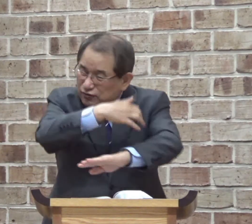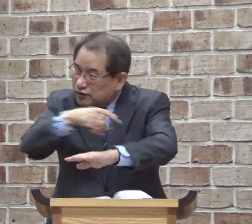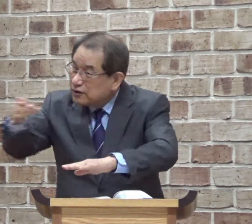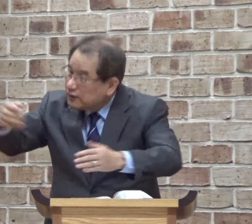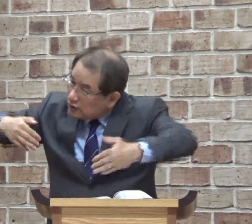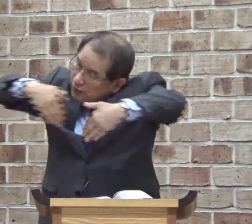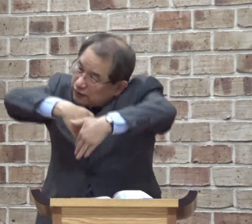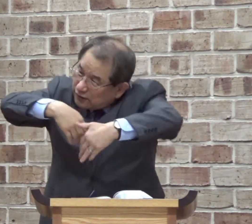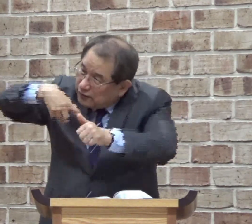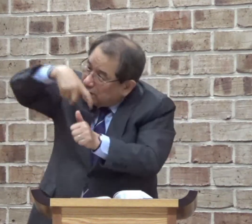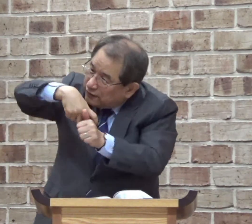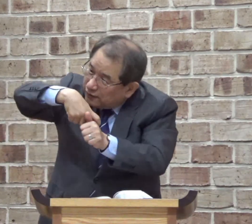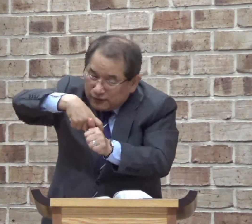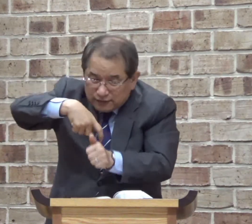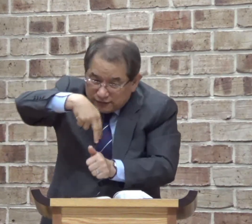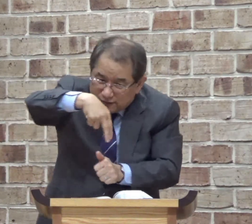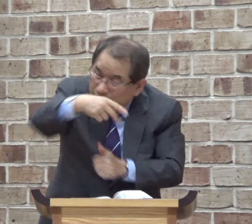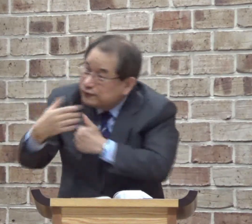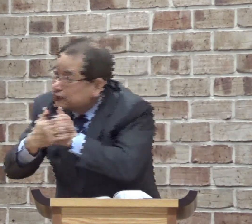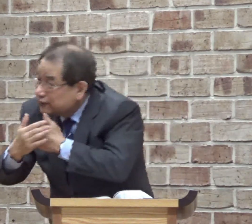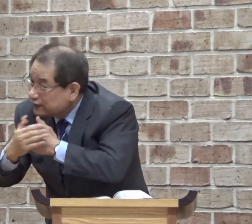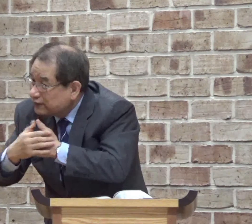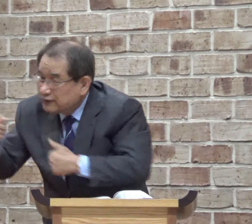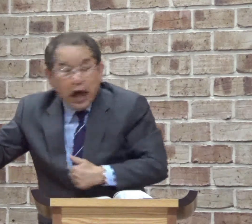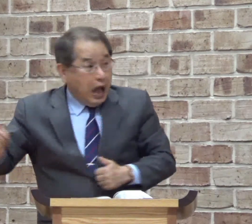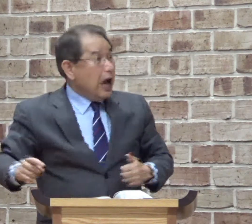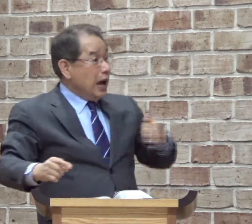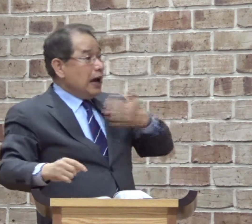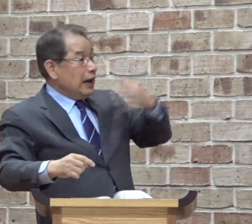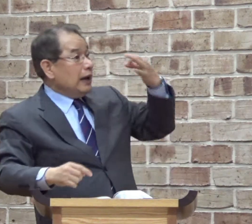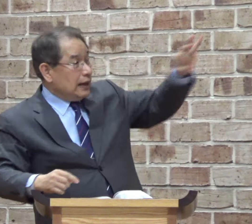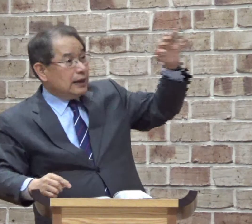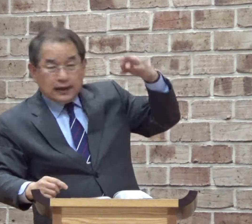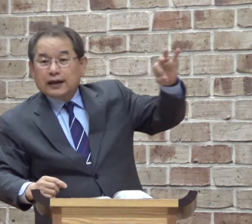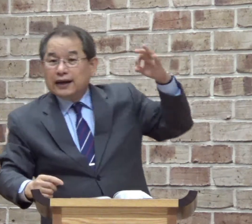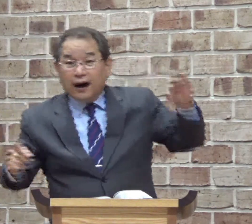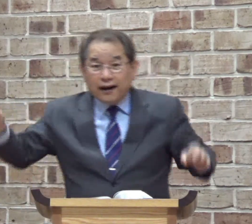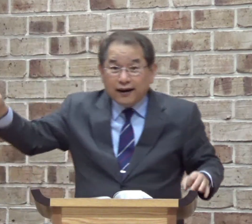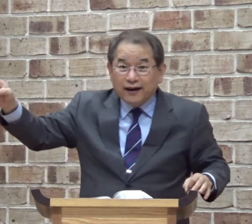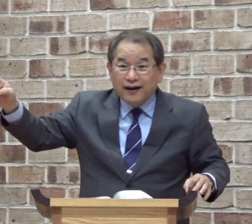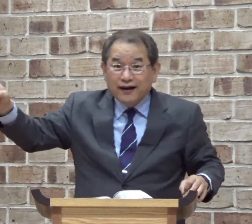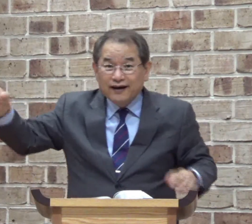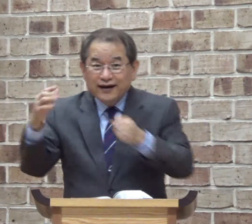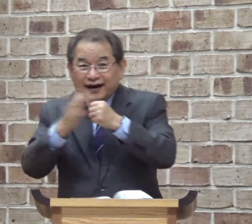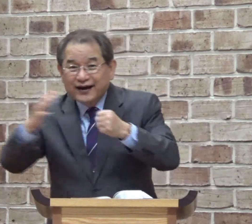그래서 예 그랬습니다. 그래서 그를 업고 그 물가를 건너가는데